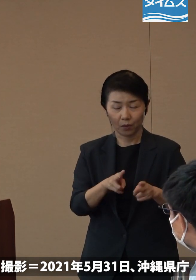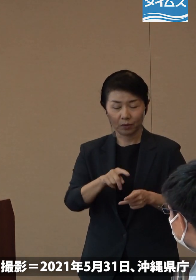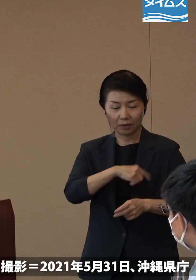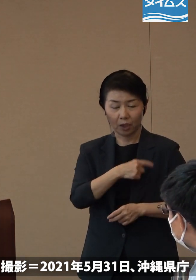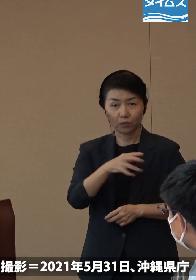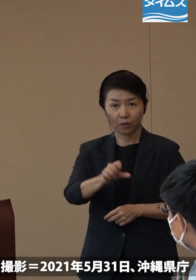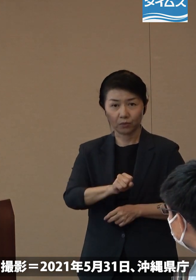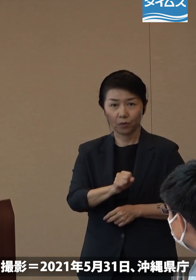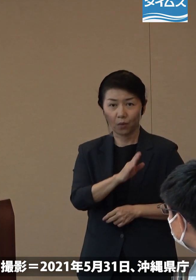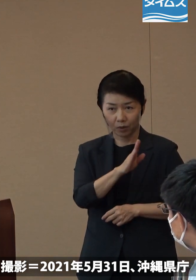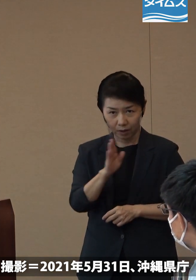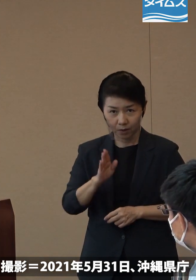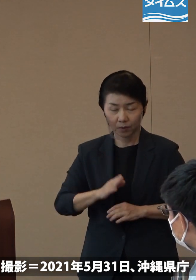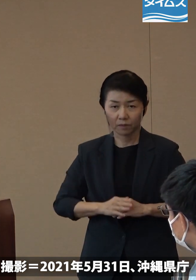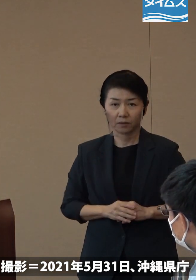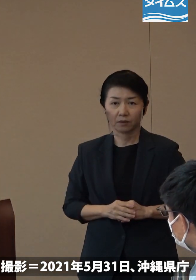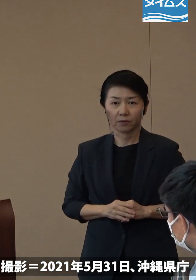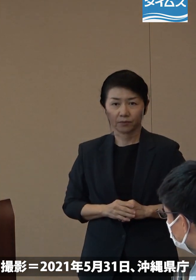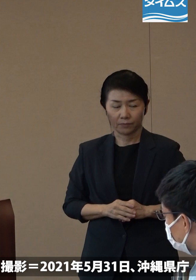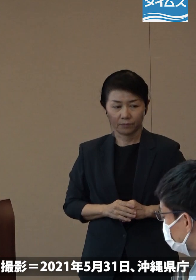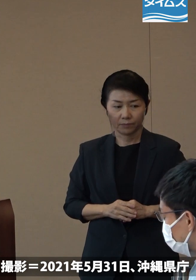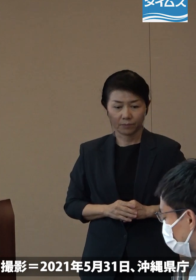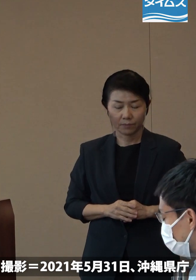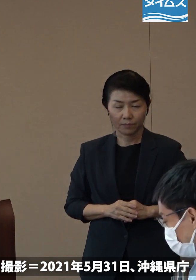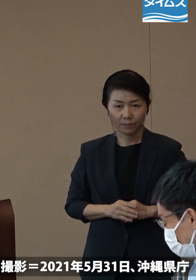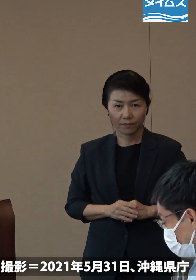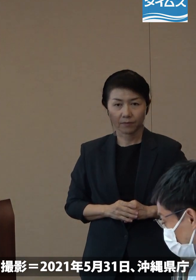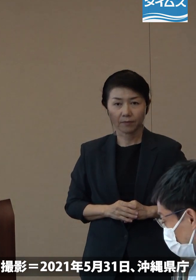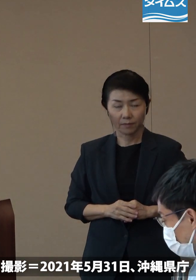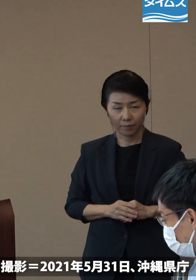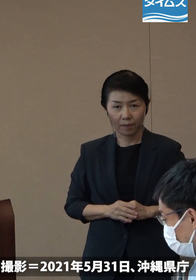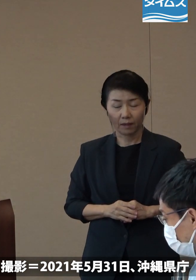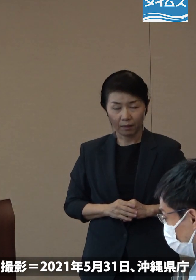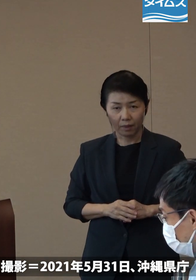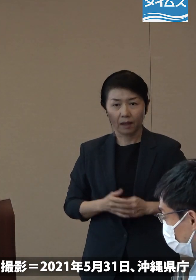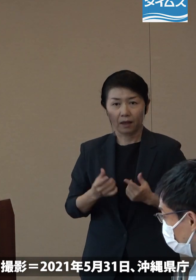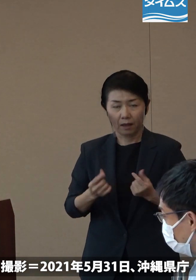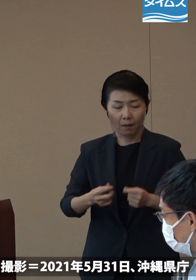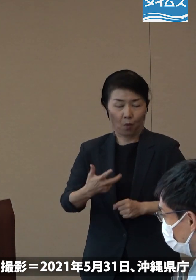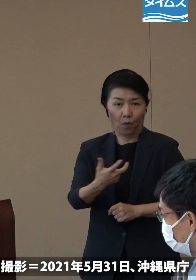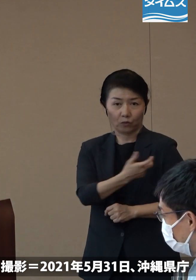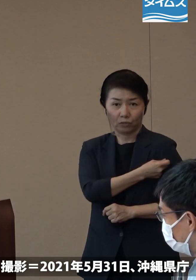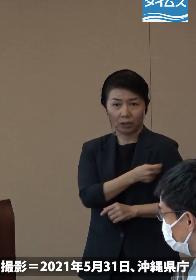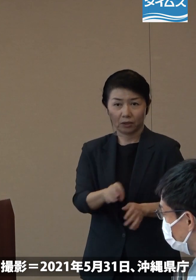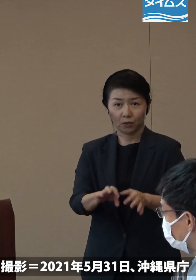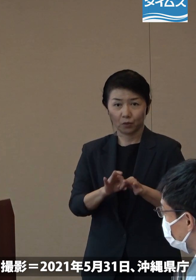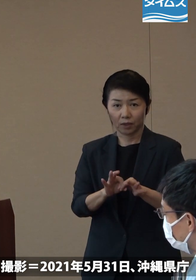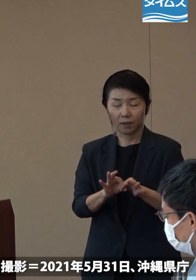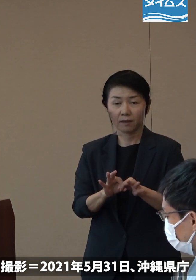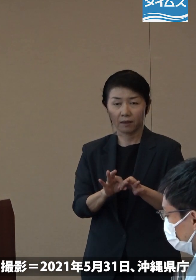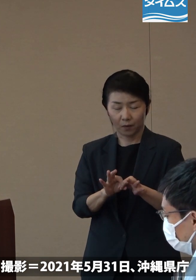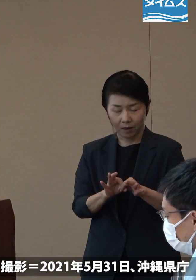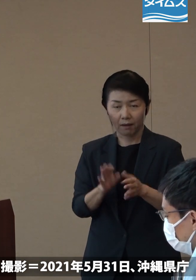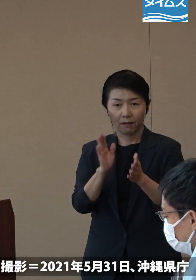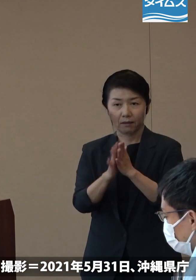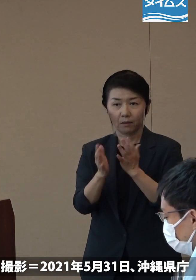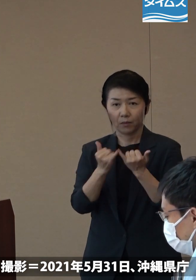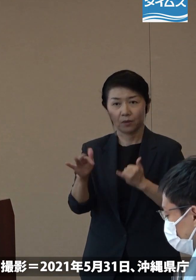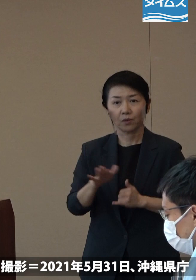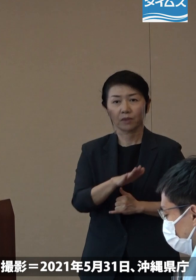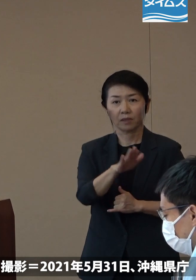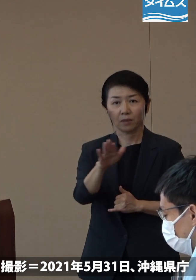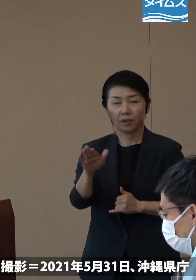します。そして切り札となるワクチン接種の加速化についてです。県民の皆様